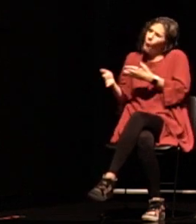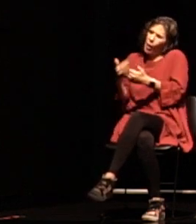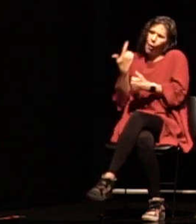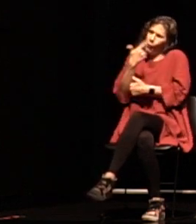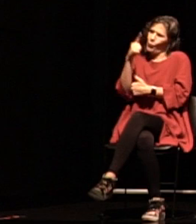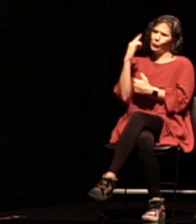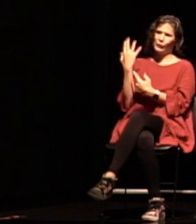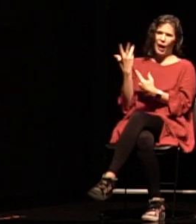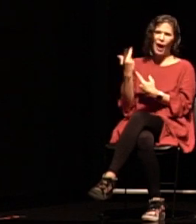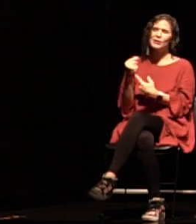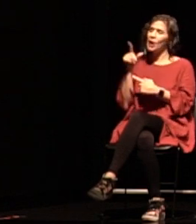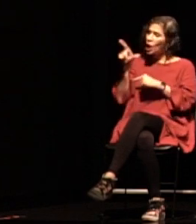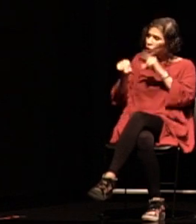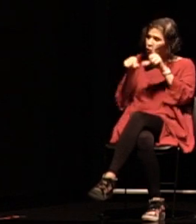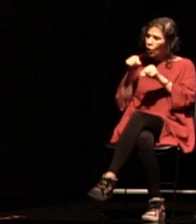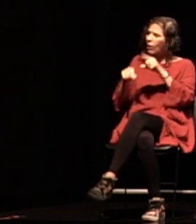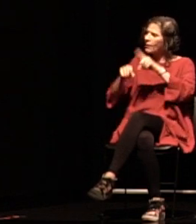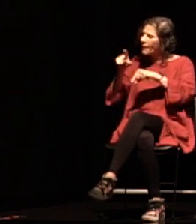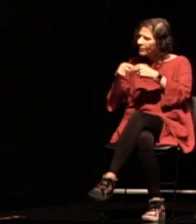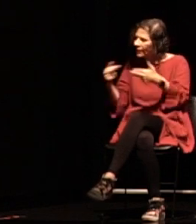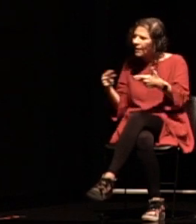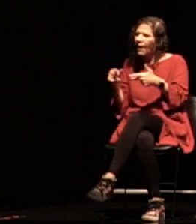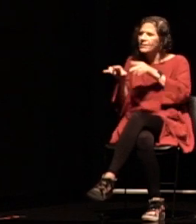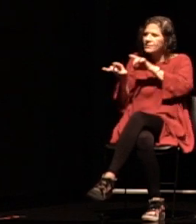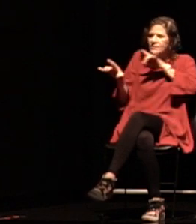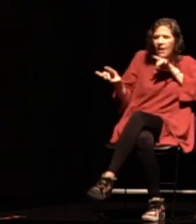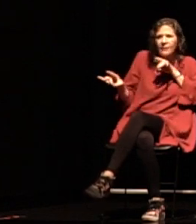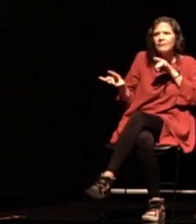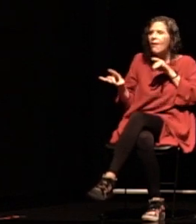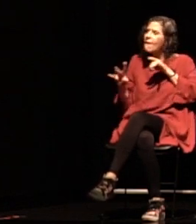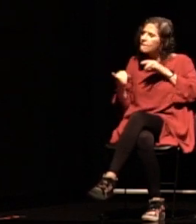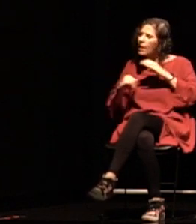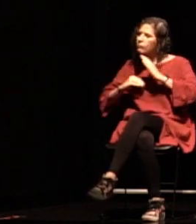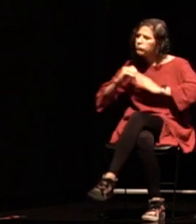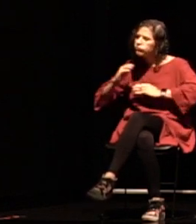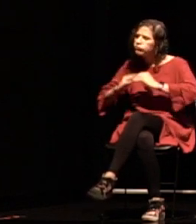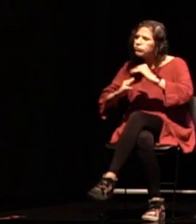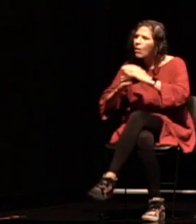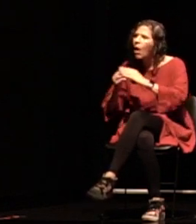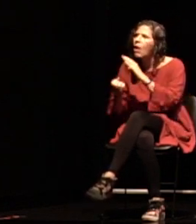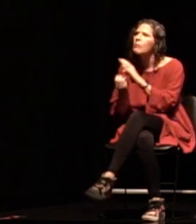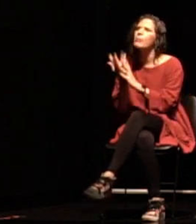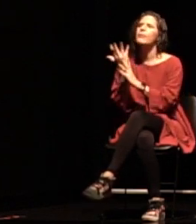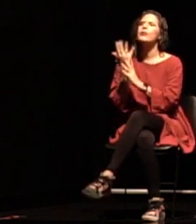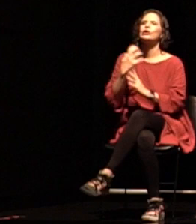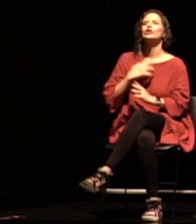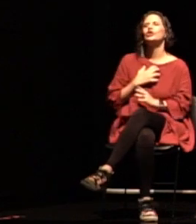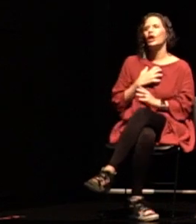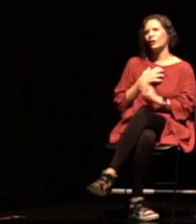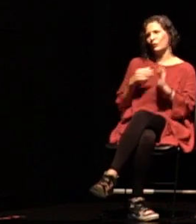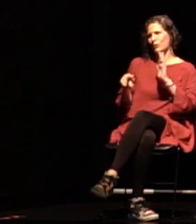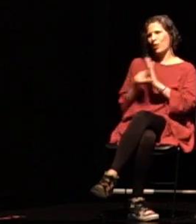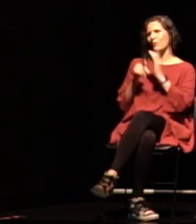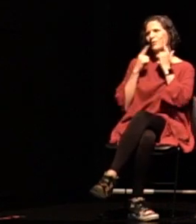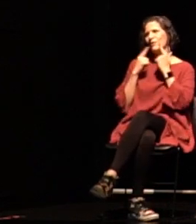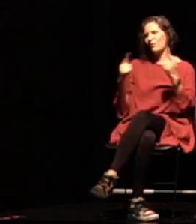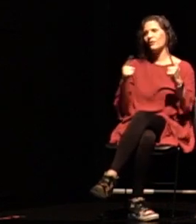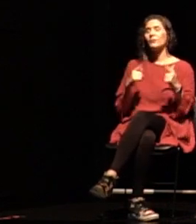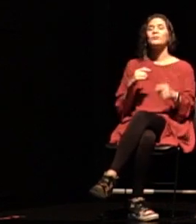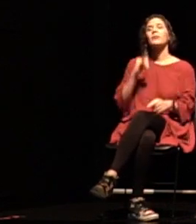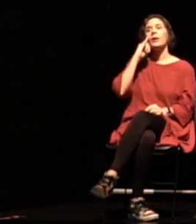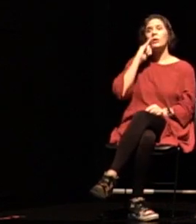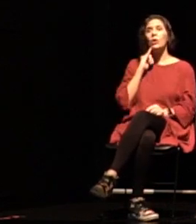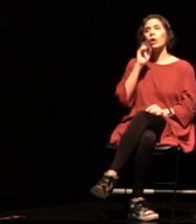linguagem, escolhe materiais, técnicas e vai construindo a sua linguagem. A IOL vai utilizar a fotografia e o